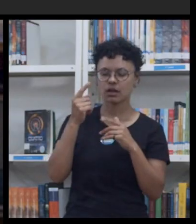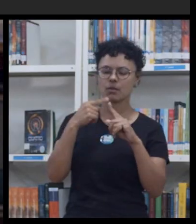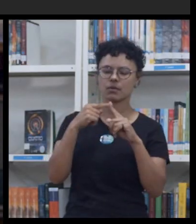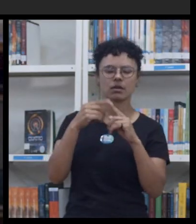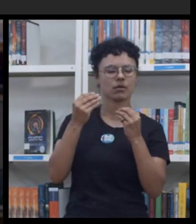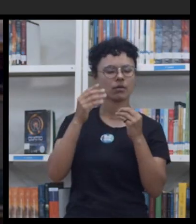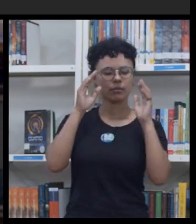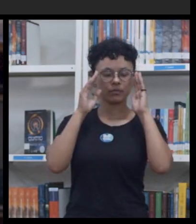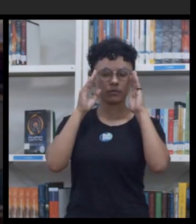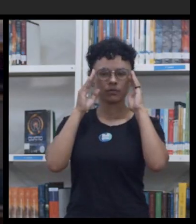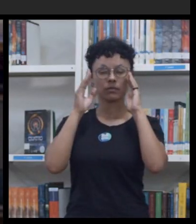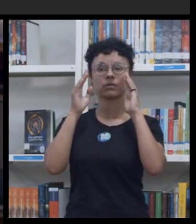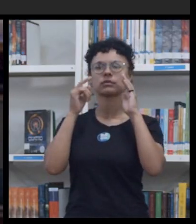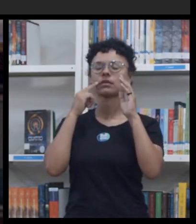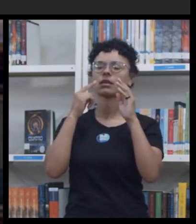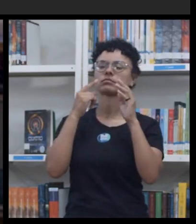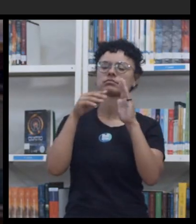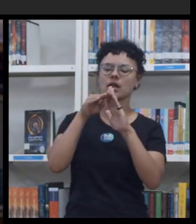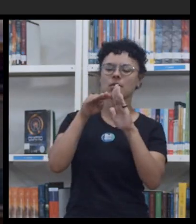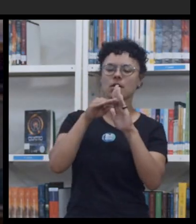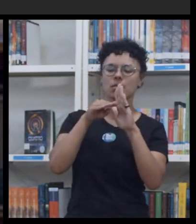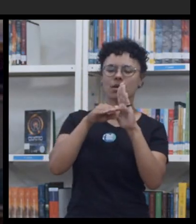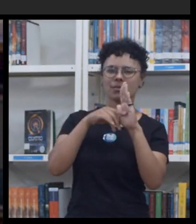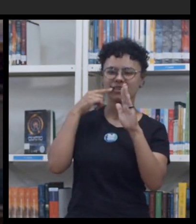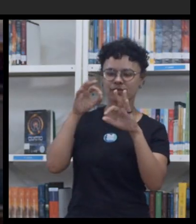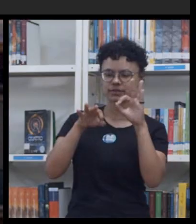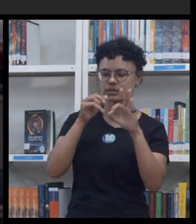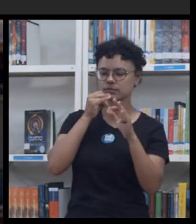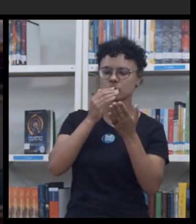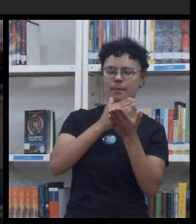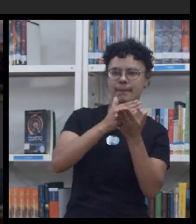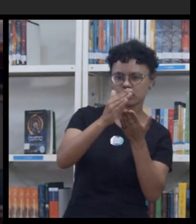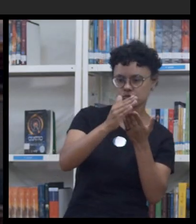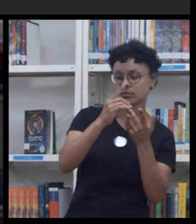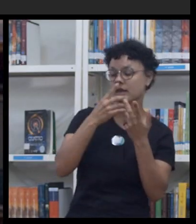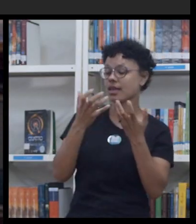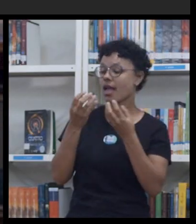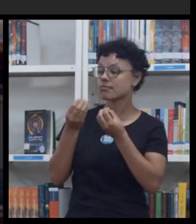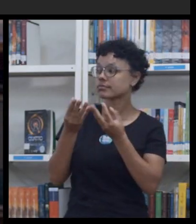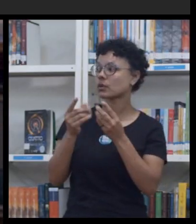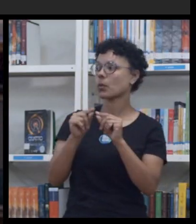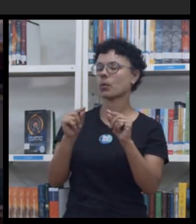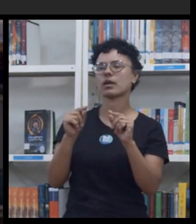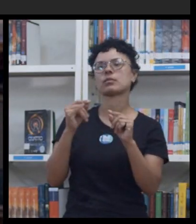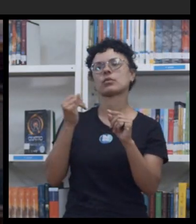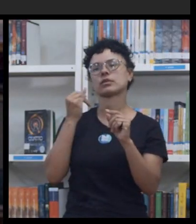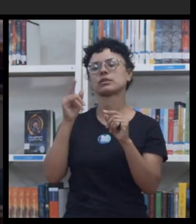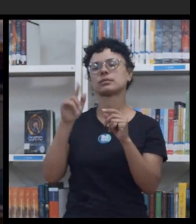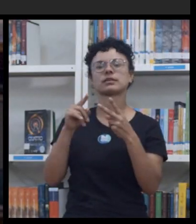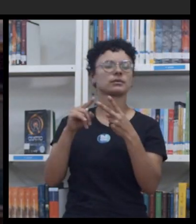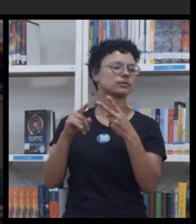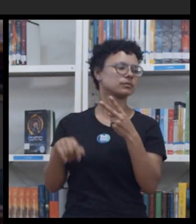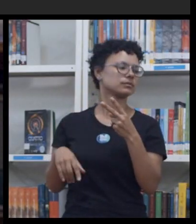Então é assim, relembrar as etapas dessa oficina, por onde eu começo e o que eu quero entregar.